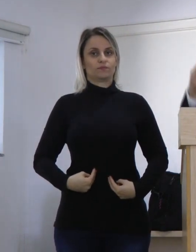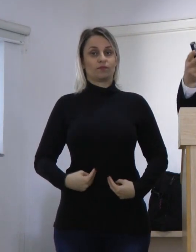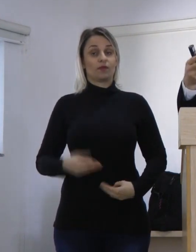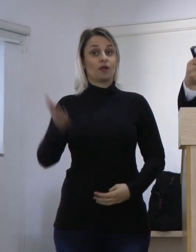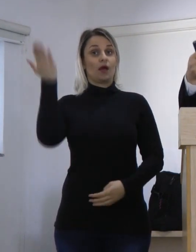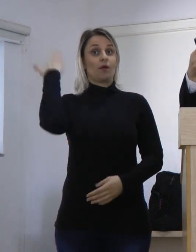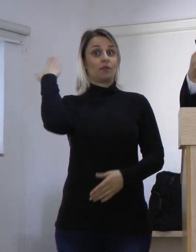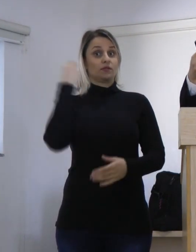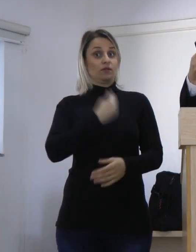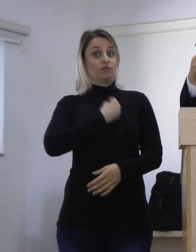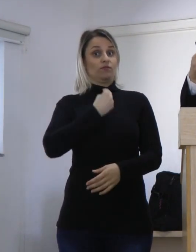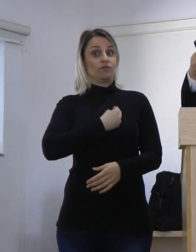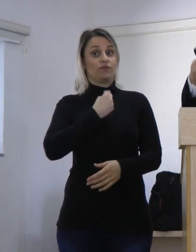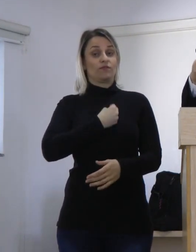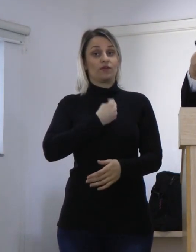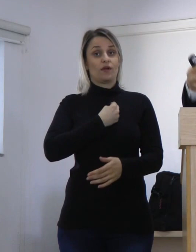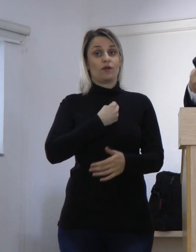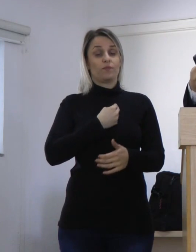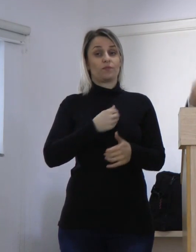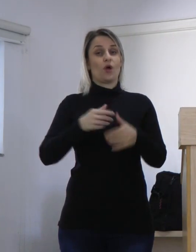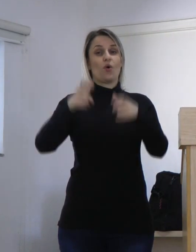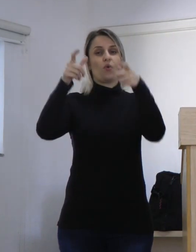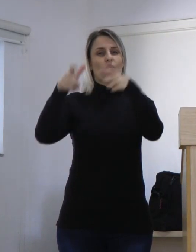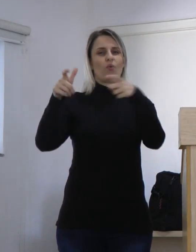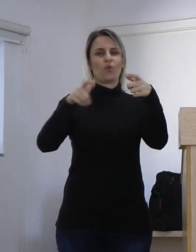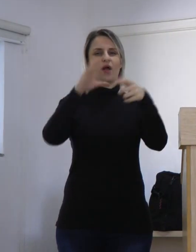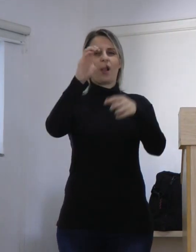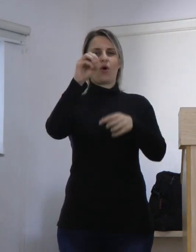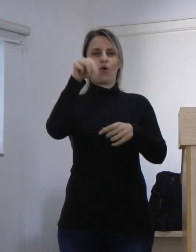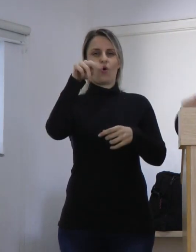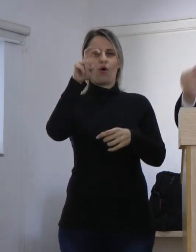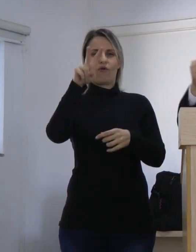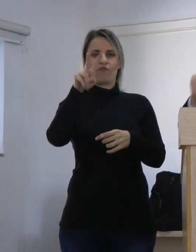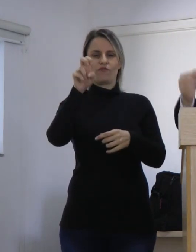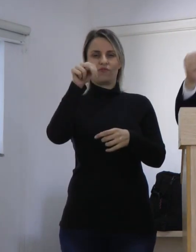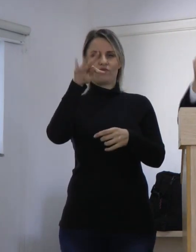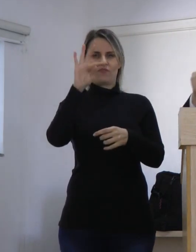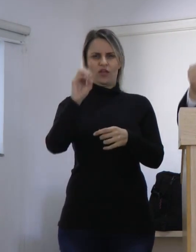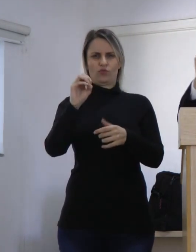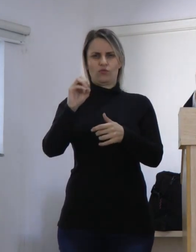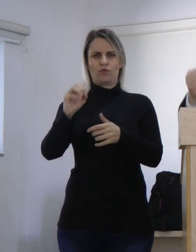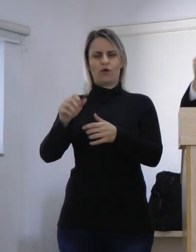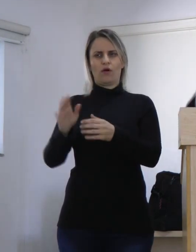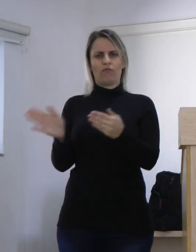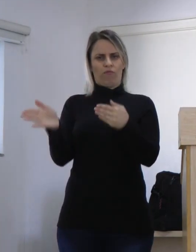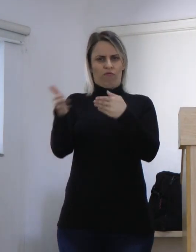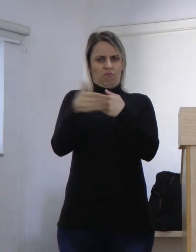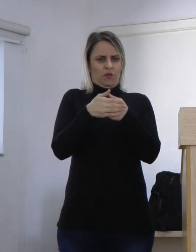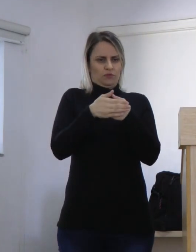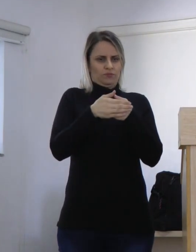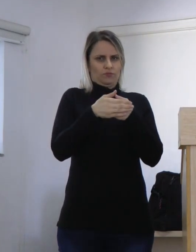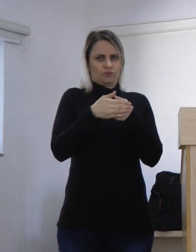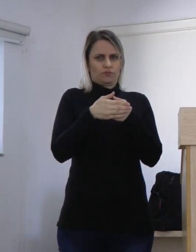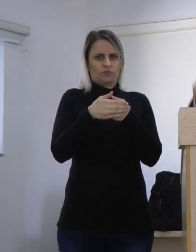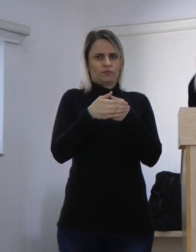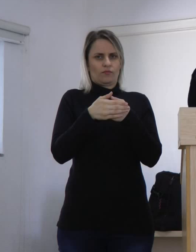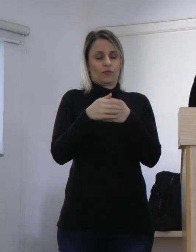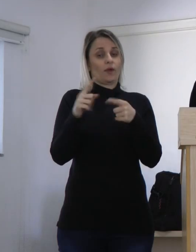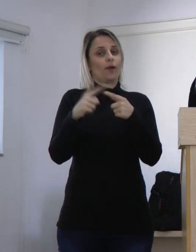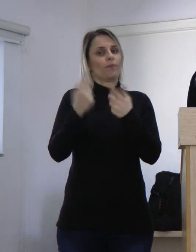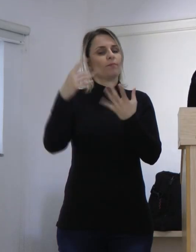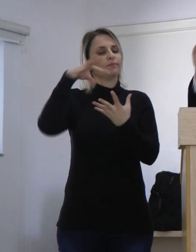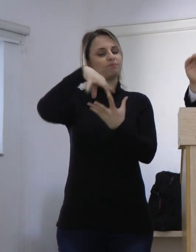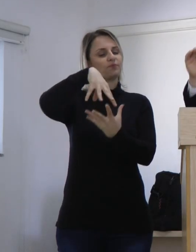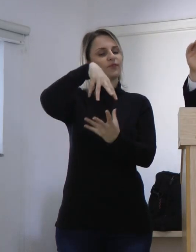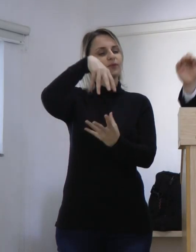na clausura, nos conventos, nos mosteiros. E os Espíritos nos convidam no Evangelho segundo o Espiritismo: